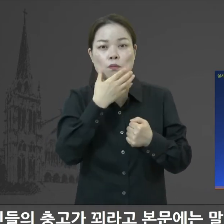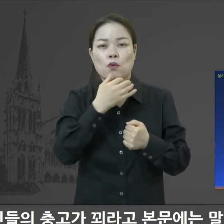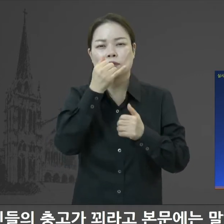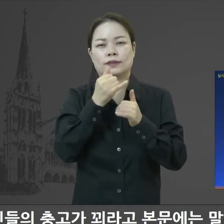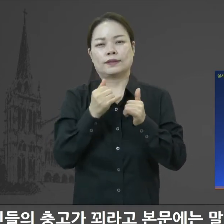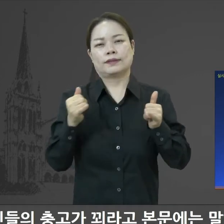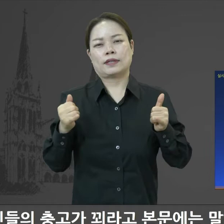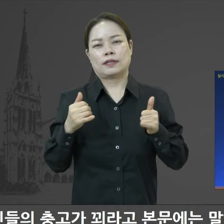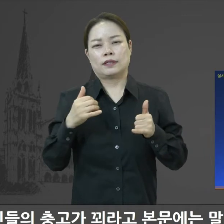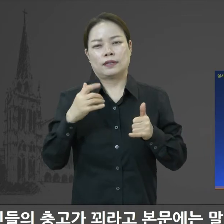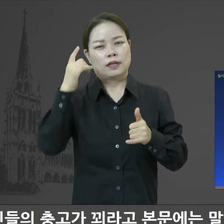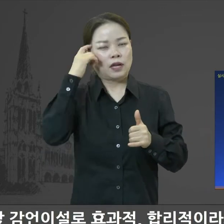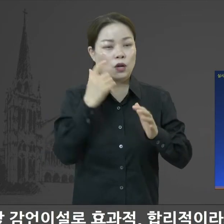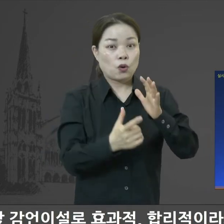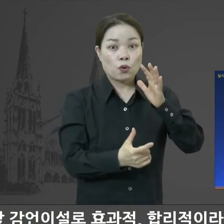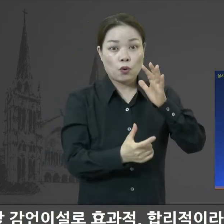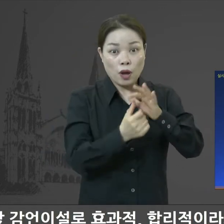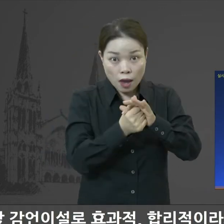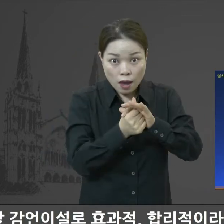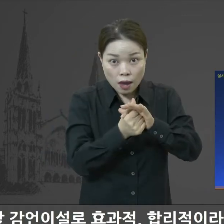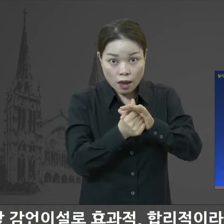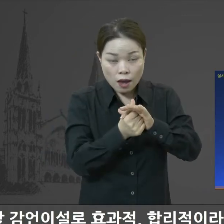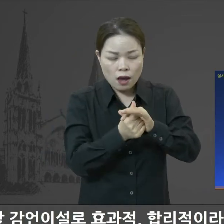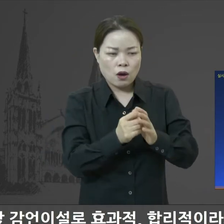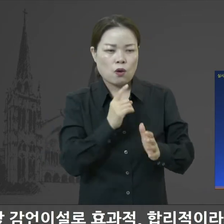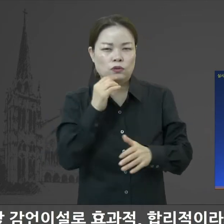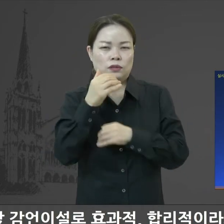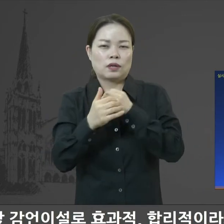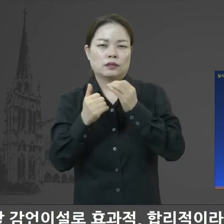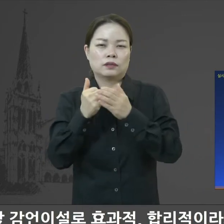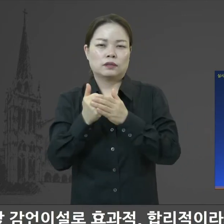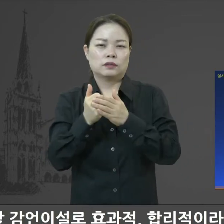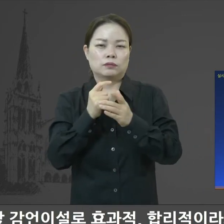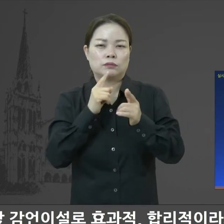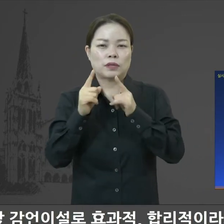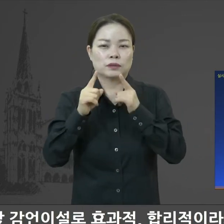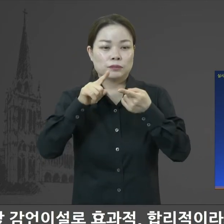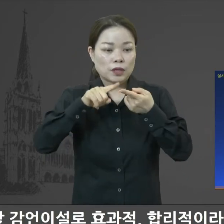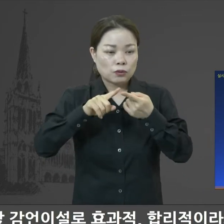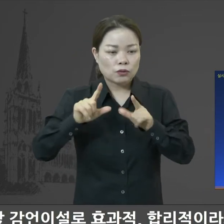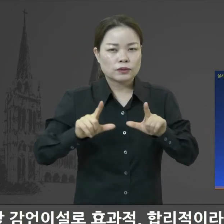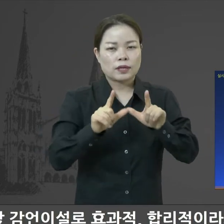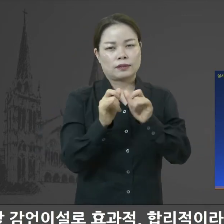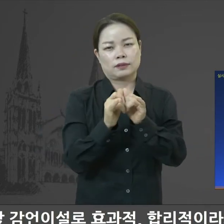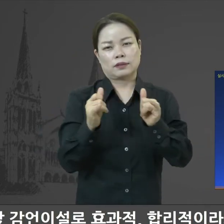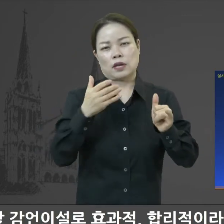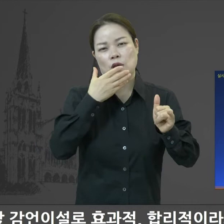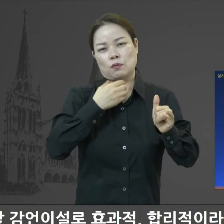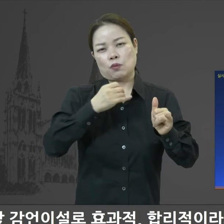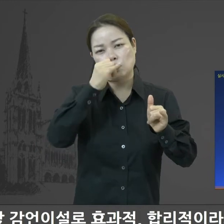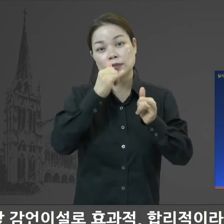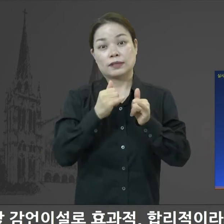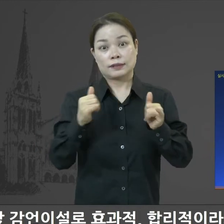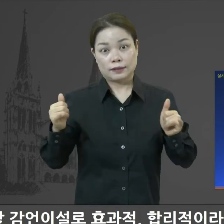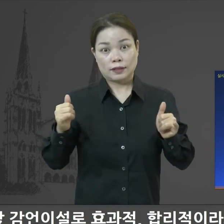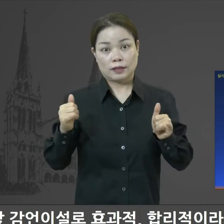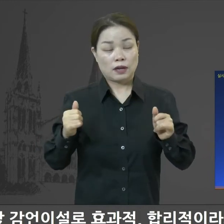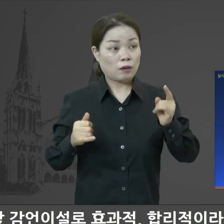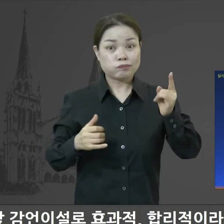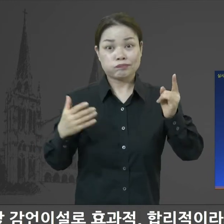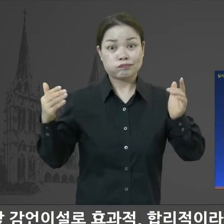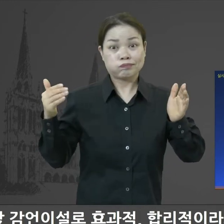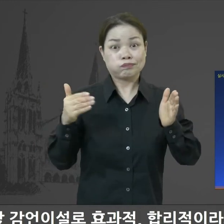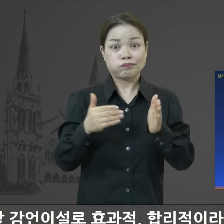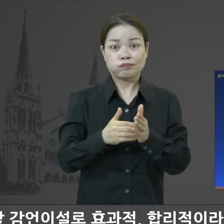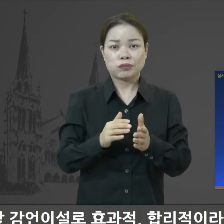사람은 그 꾀를 간파하고 오직 하나님의 말씀을 붙잡는 자, 이 자가 바로 복 있는 자입니다. 이것이 한 번으로 끝나는